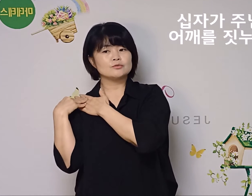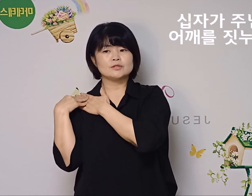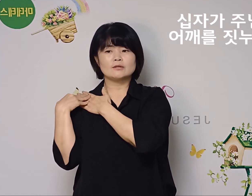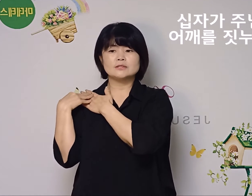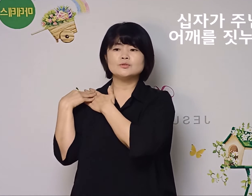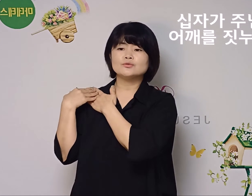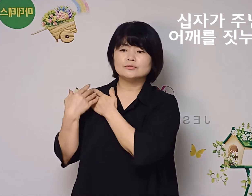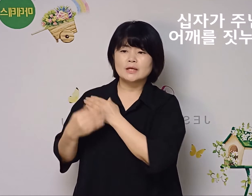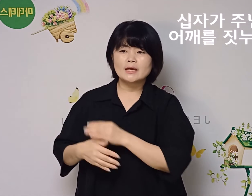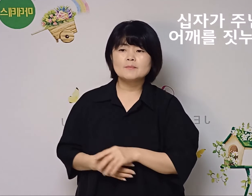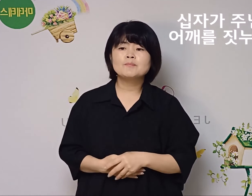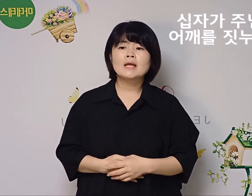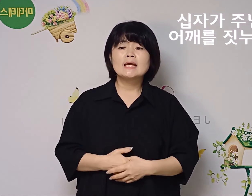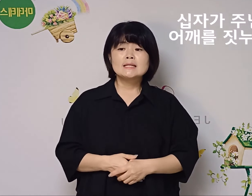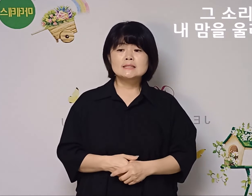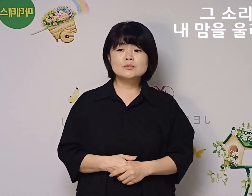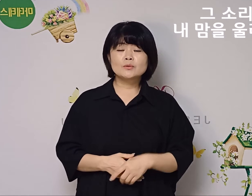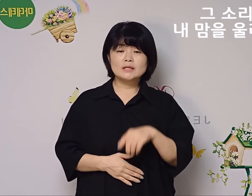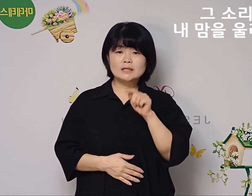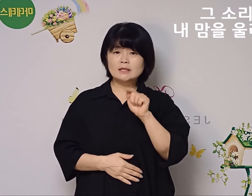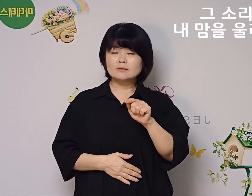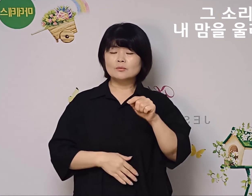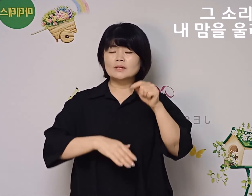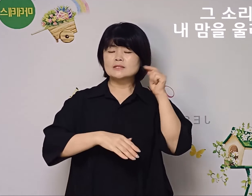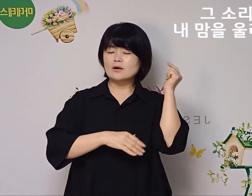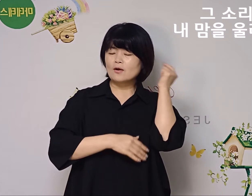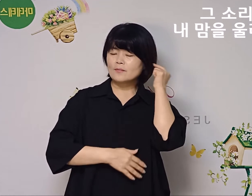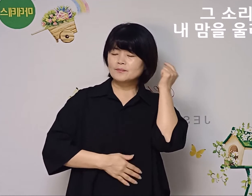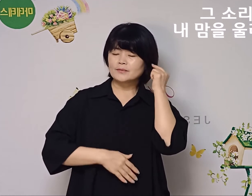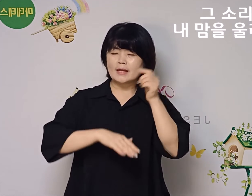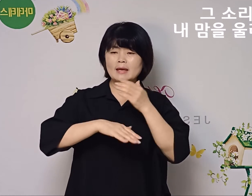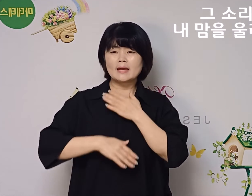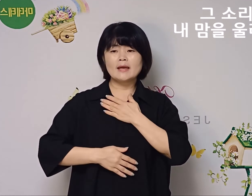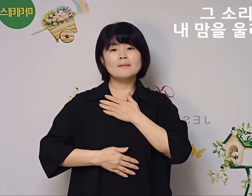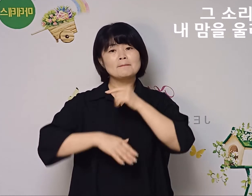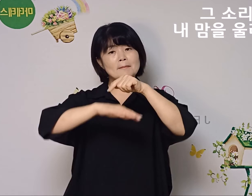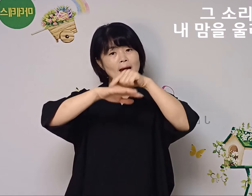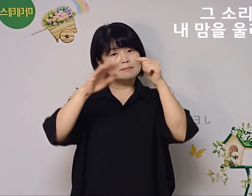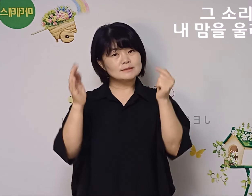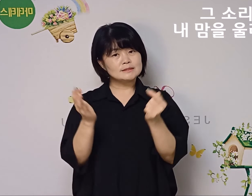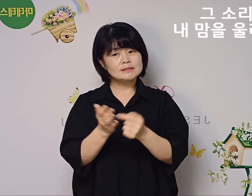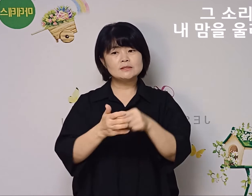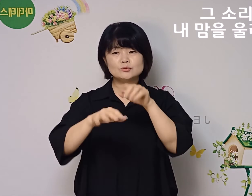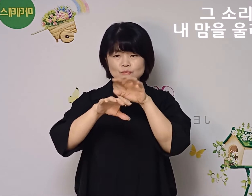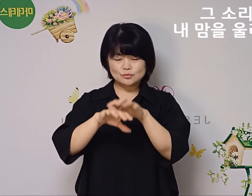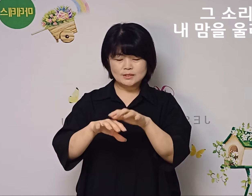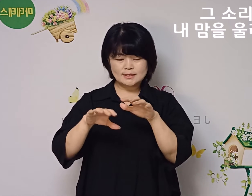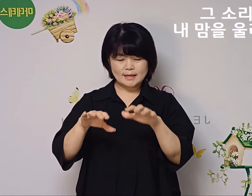돼요. 짓누르네. 그 소리 똑같죠? 내 마음을 울리네.